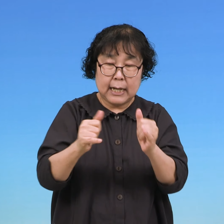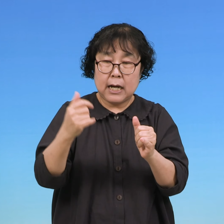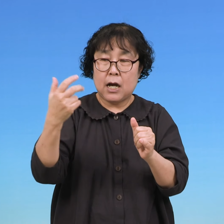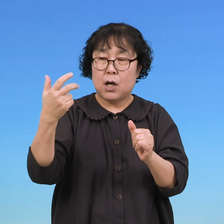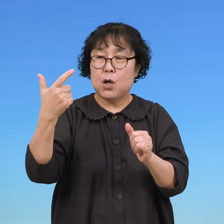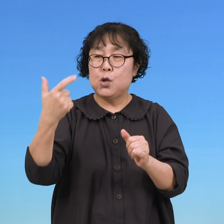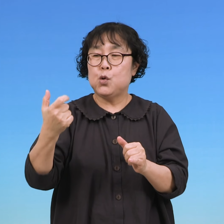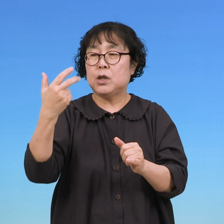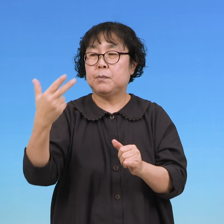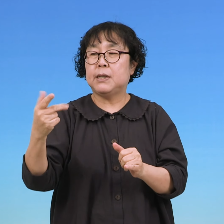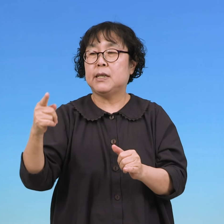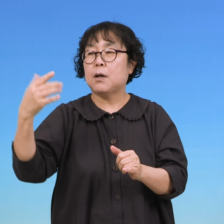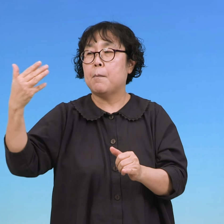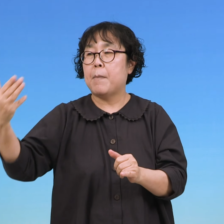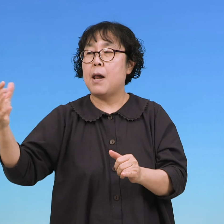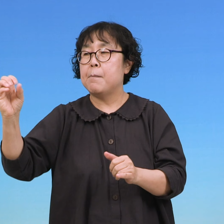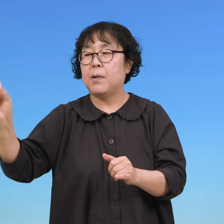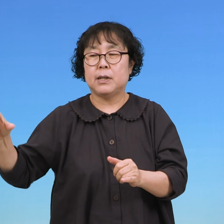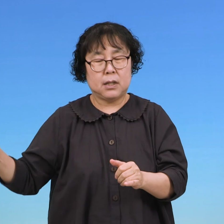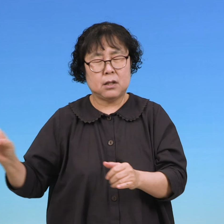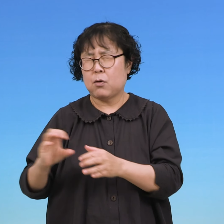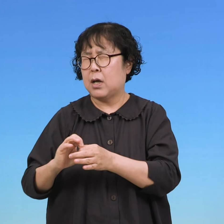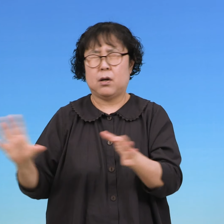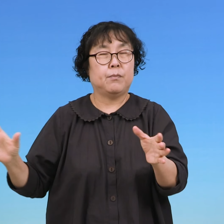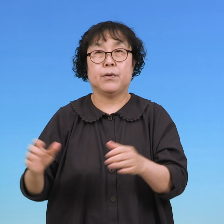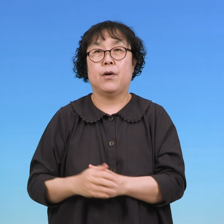67.8%면 무슨 소용입니까? 영향력이 없는데